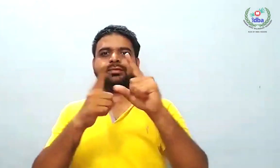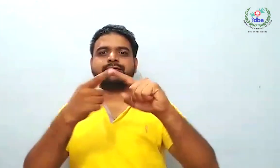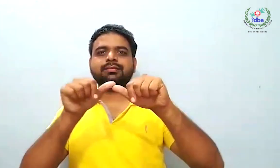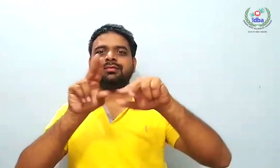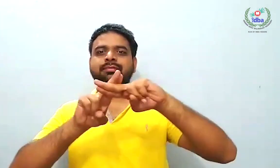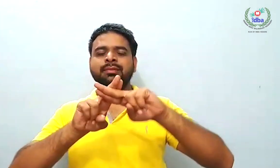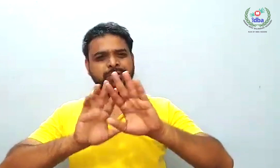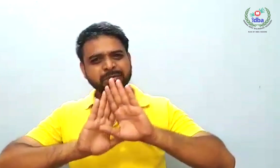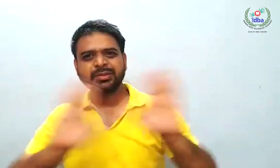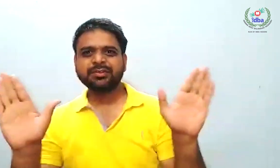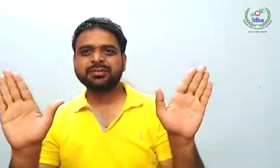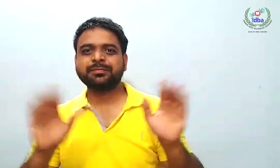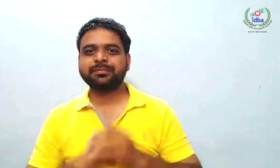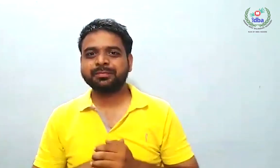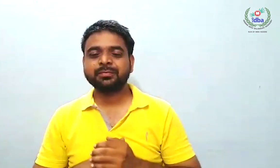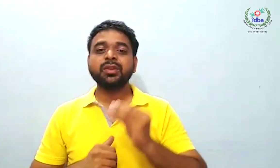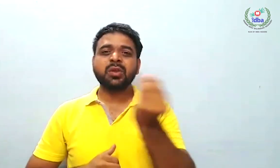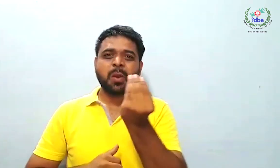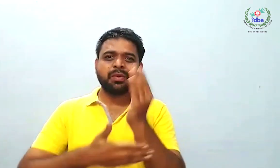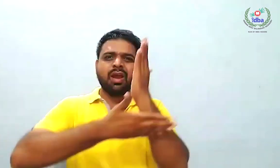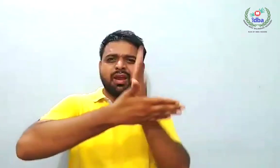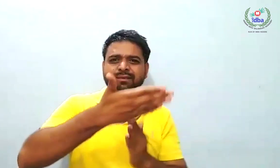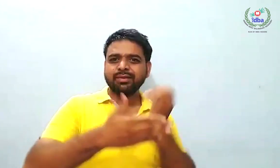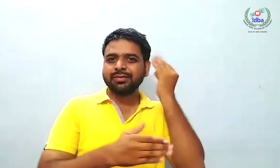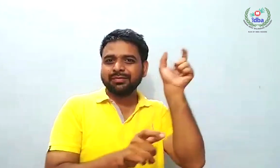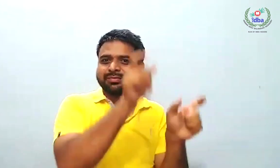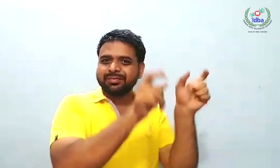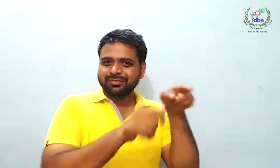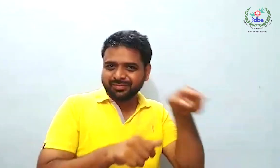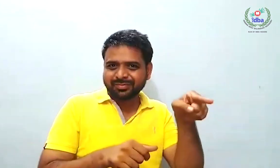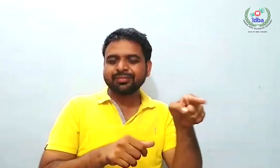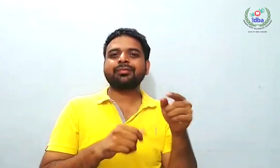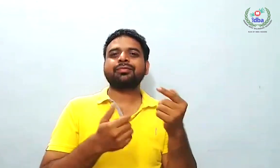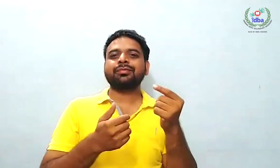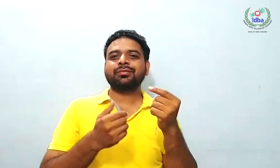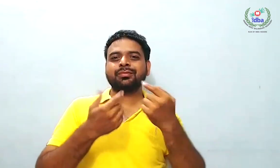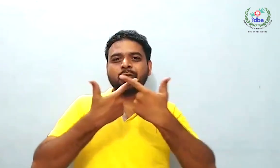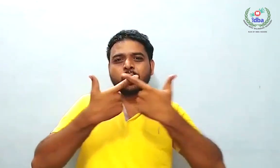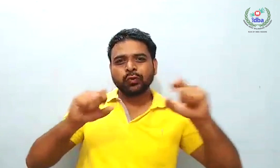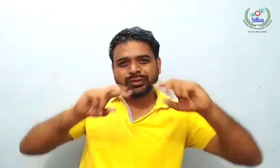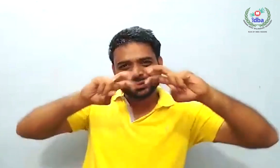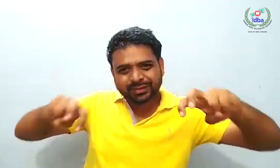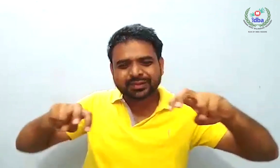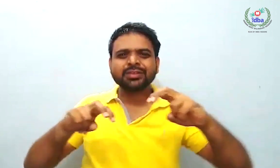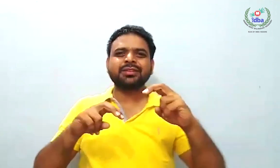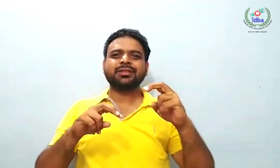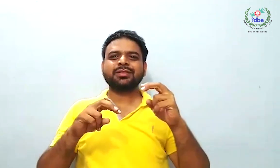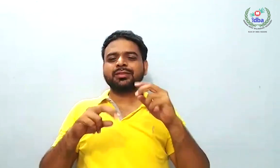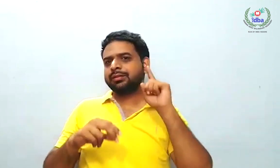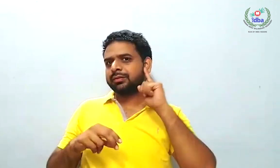उचित टर्म संबोधित करने के लिए सिर्फ बधिर होगा। कुछ सामान्य सुनने बोलने वाले लोग ऐसे भी हैं जो एजुकेशनल रिसर्च करते हैं,